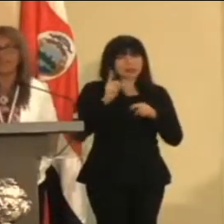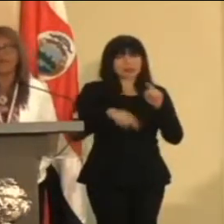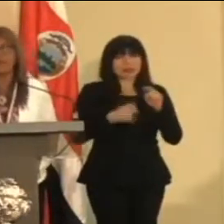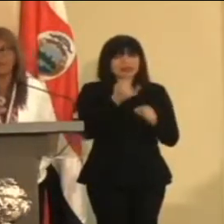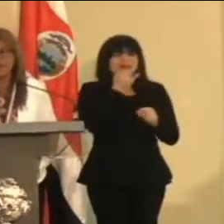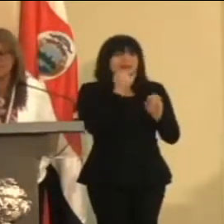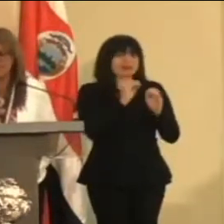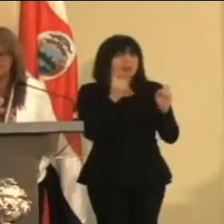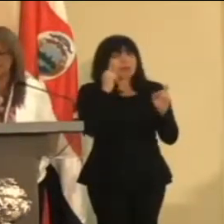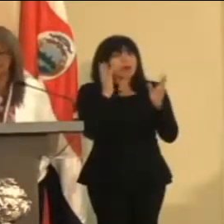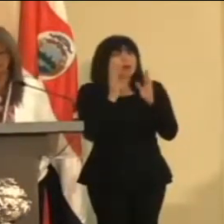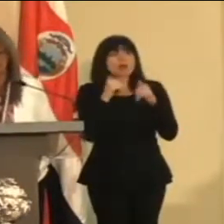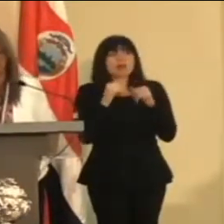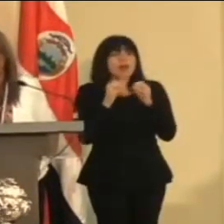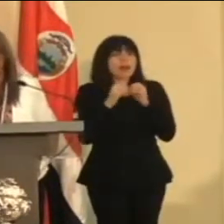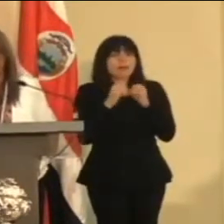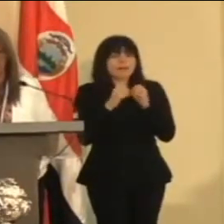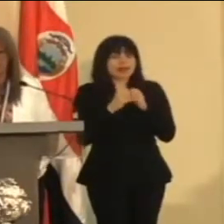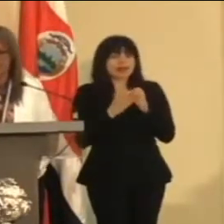porque no había más.